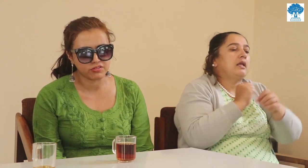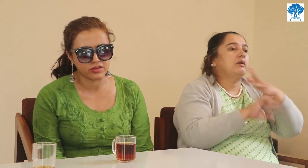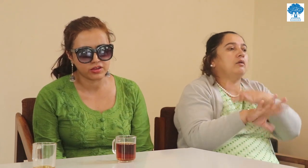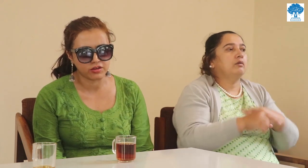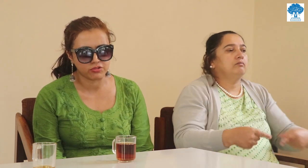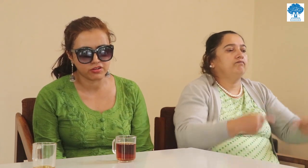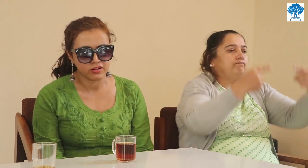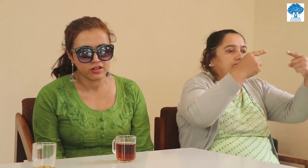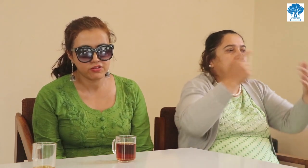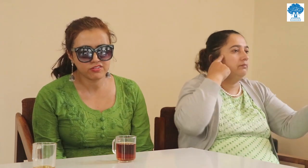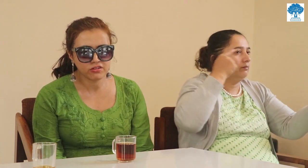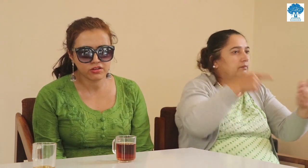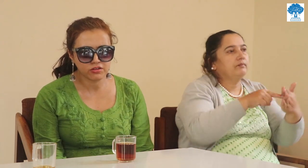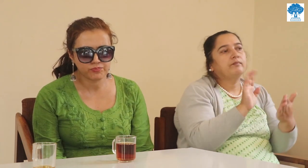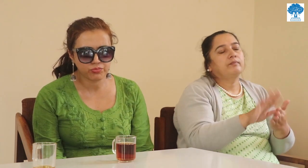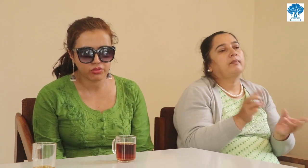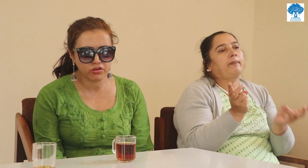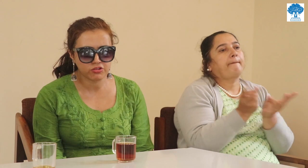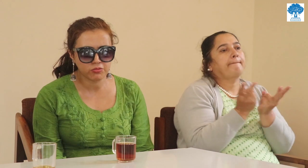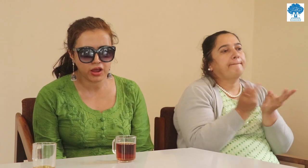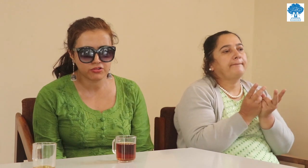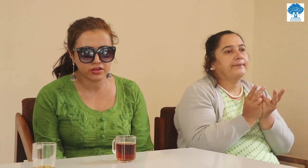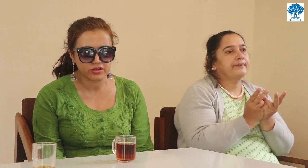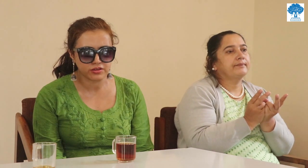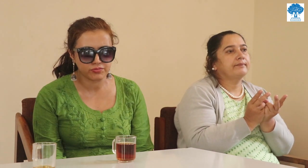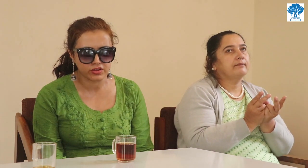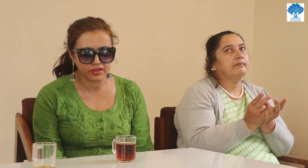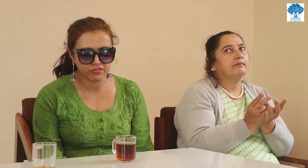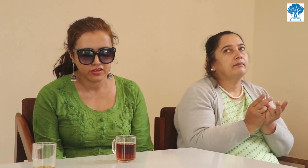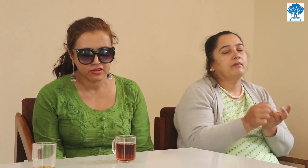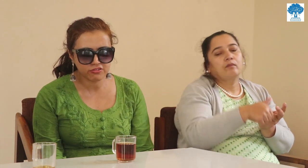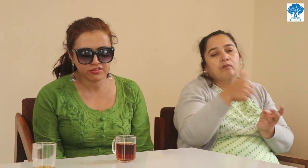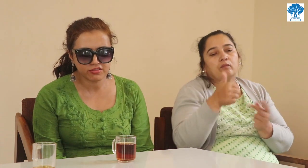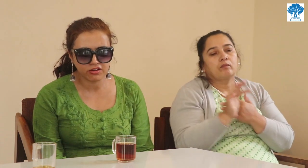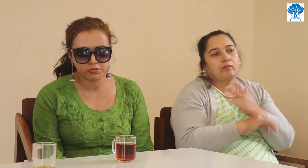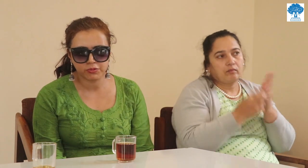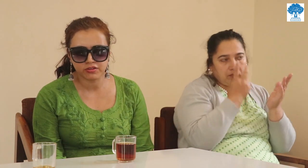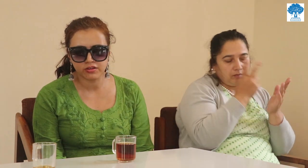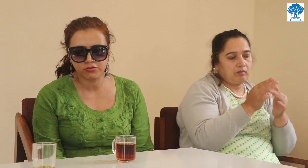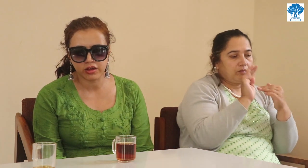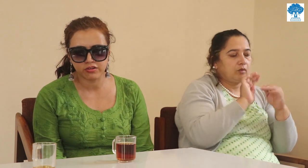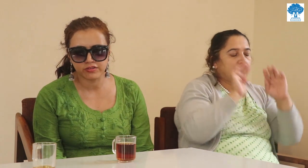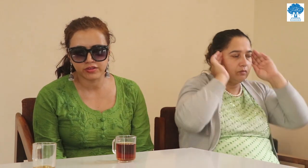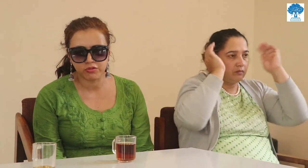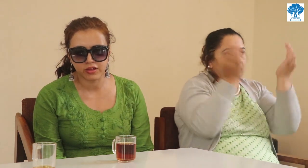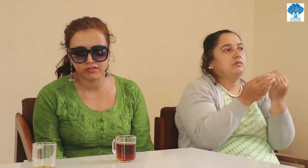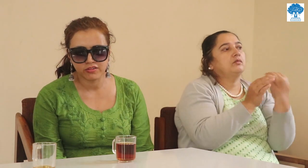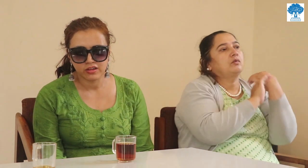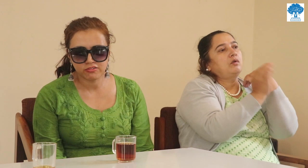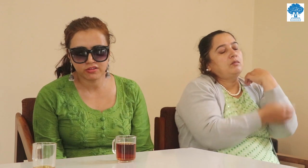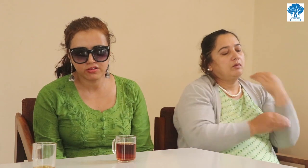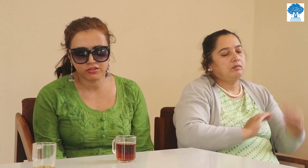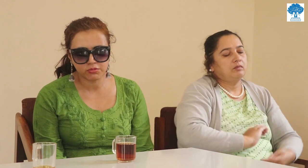चुनौती जस्तो देखिएको छ. त्यस्तै गरेर अर्को पाटोले हेर्दा चाहिँ सुरक्षित गर्भपतनकै कुरा गर्न आउँदा